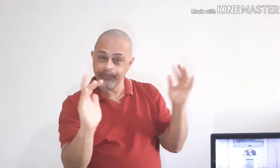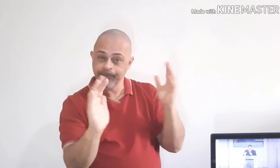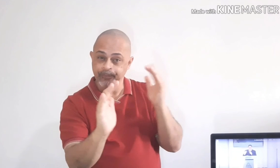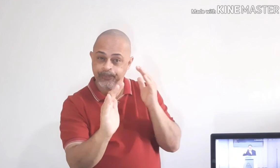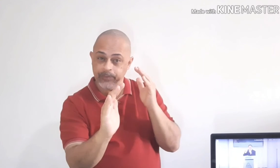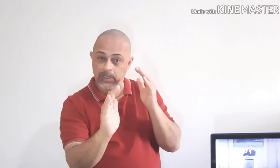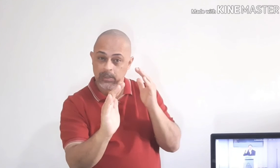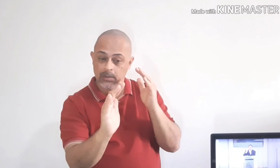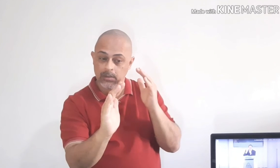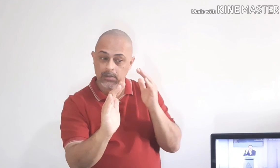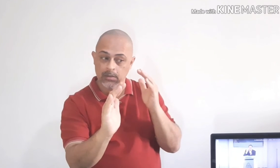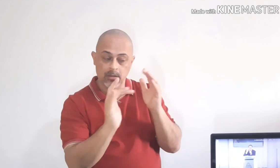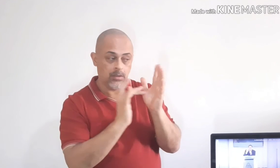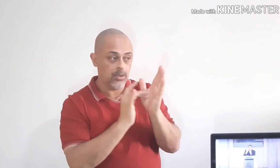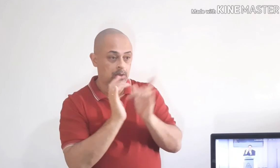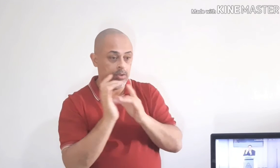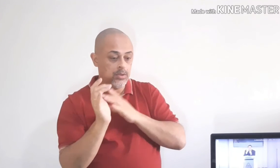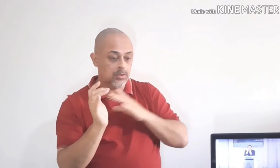vendo-a.